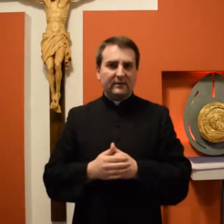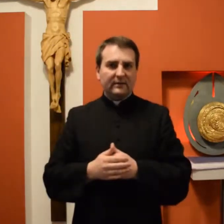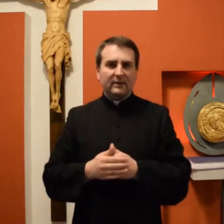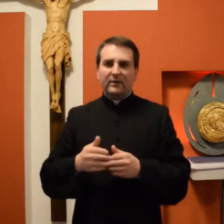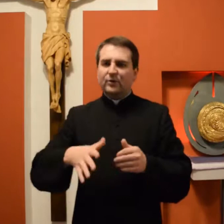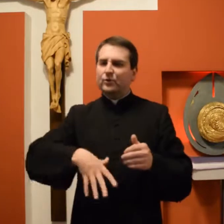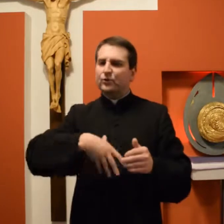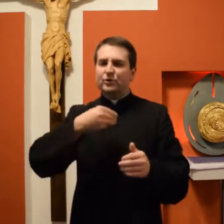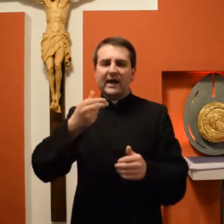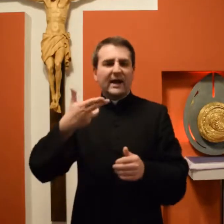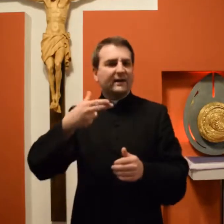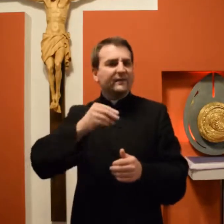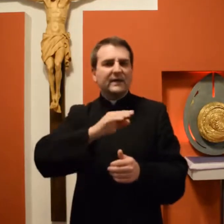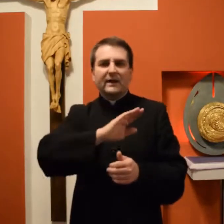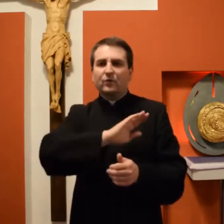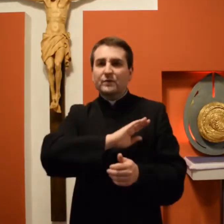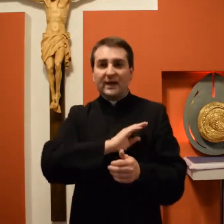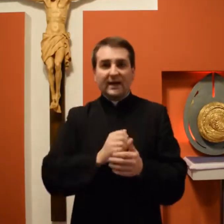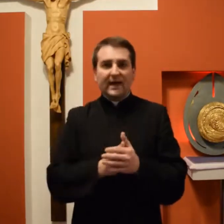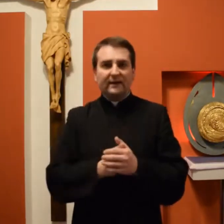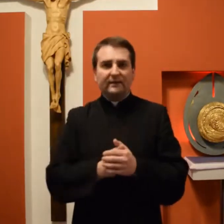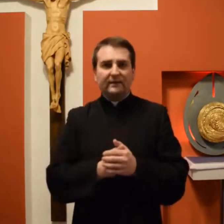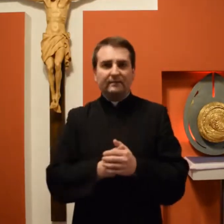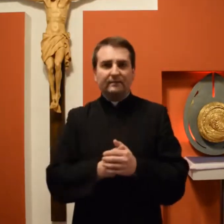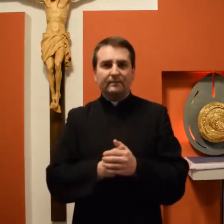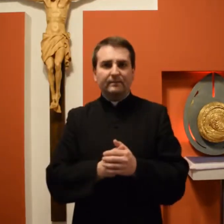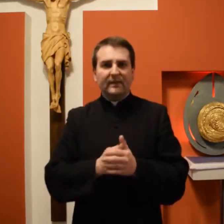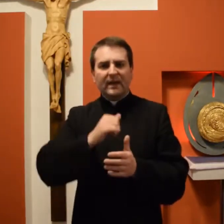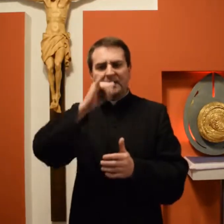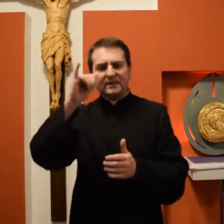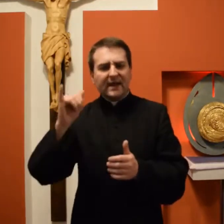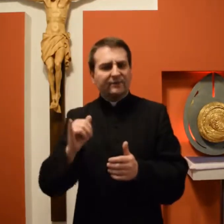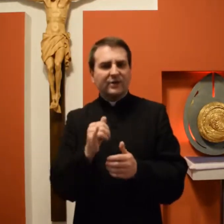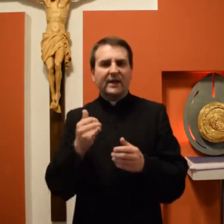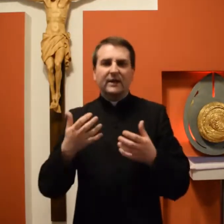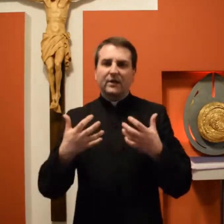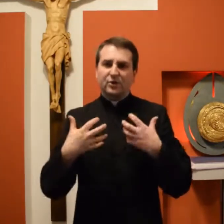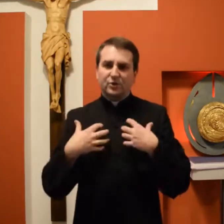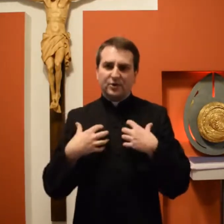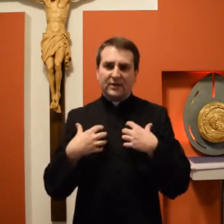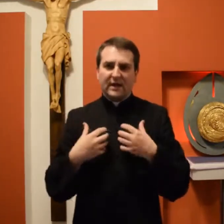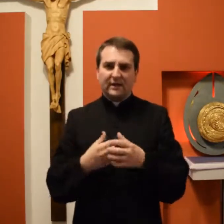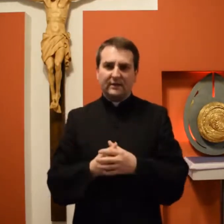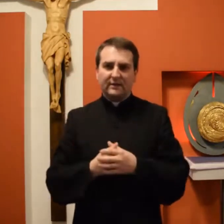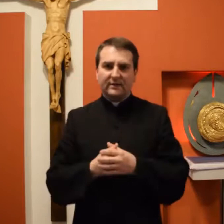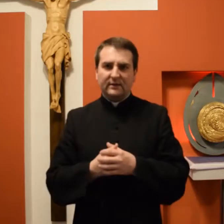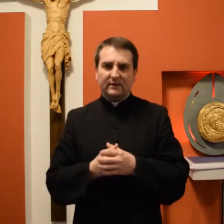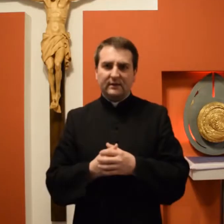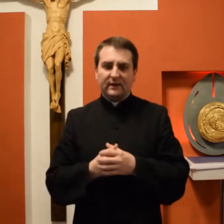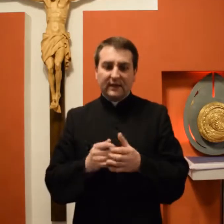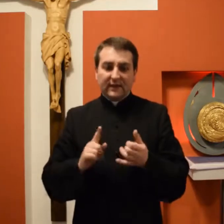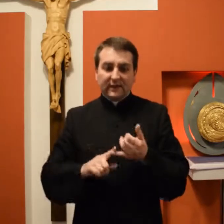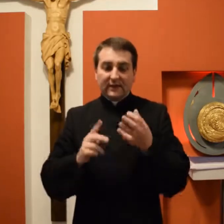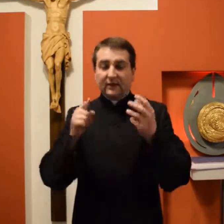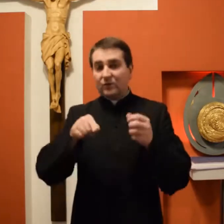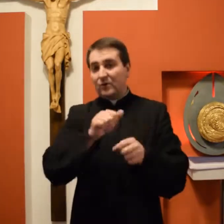Boga. Dusza nie umiera. zawsze żyje. I to